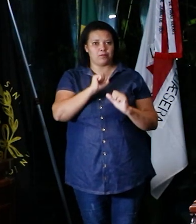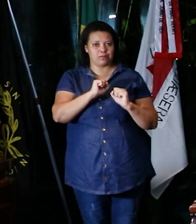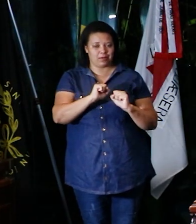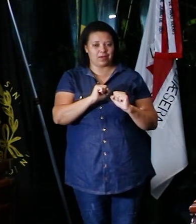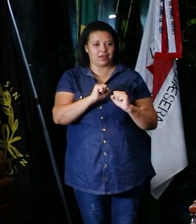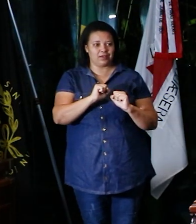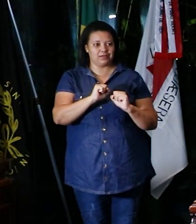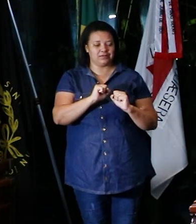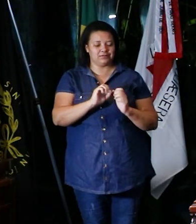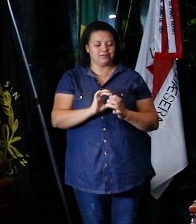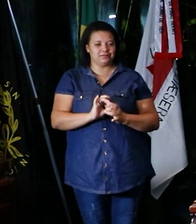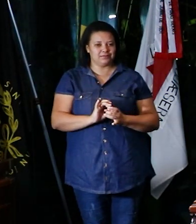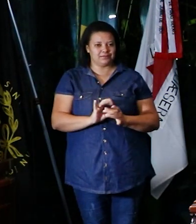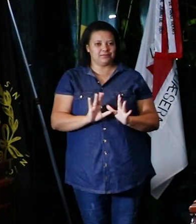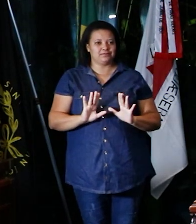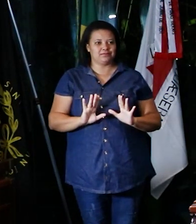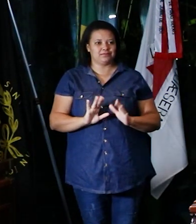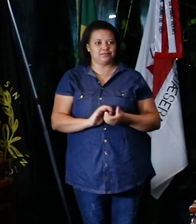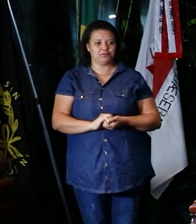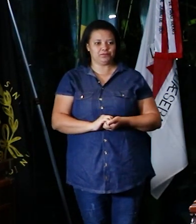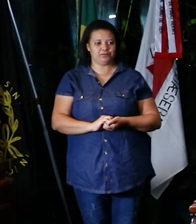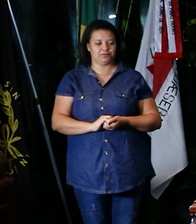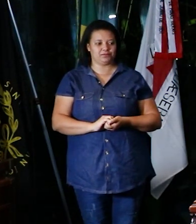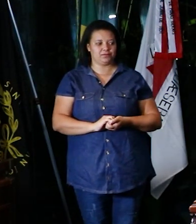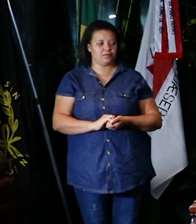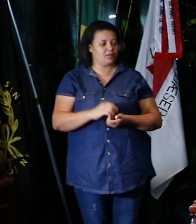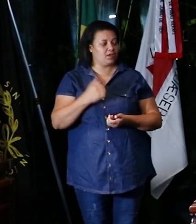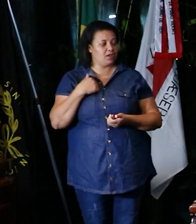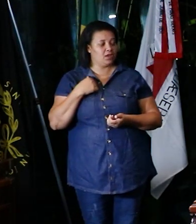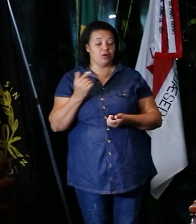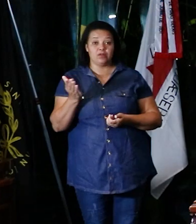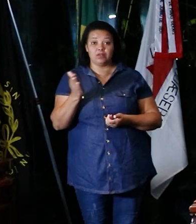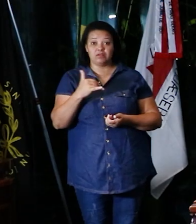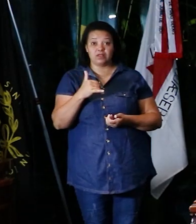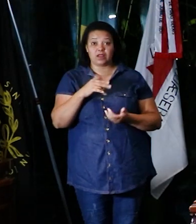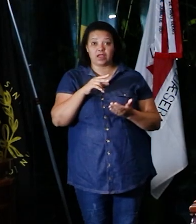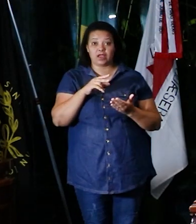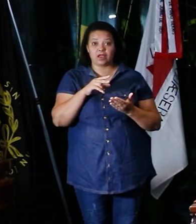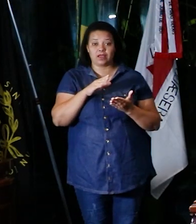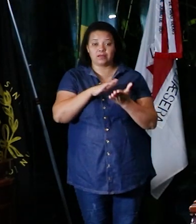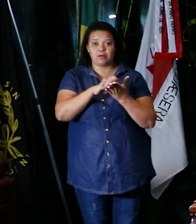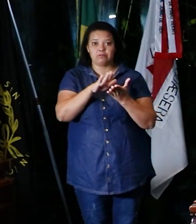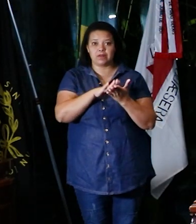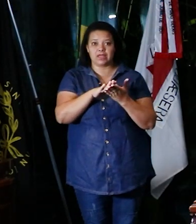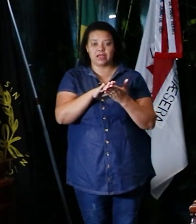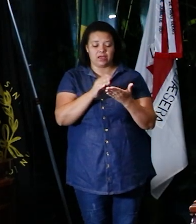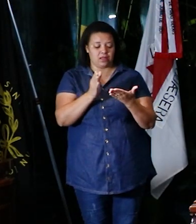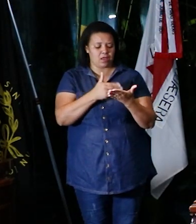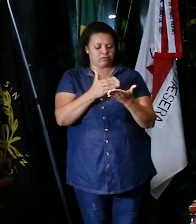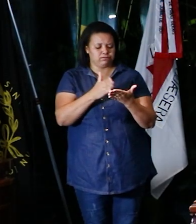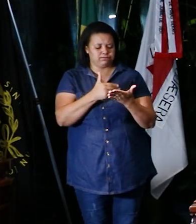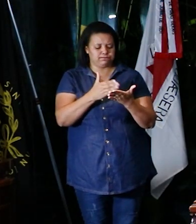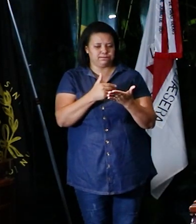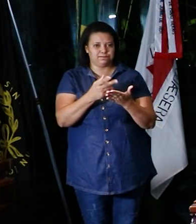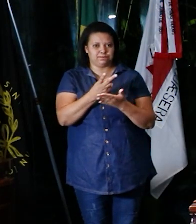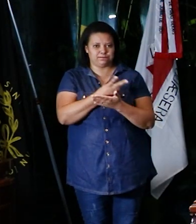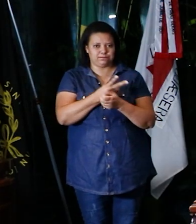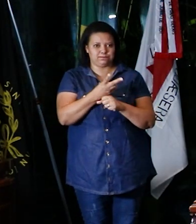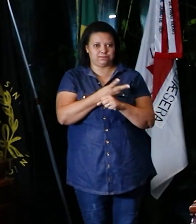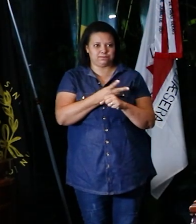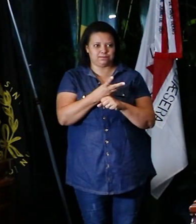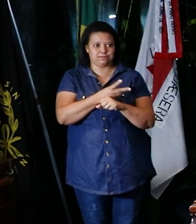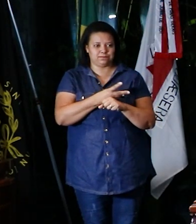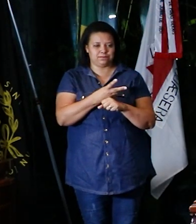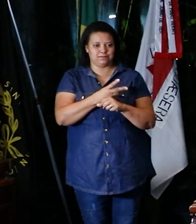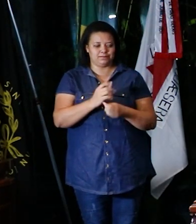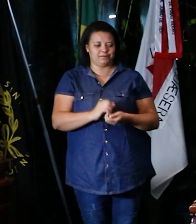isso. Eu não trouxe impressa, vou achar rapidamente aqui. Ai,